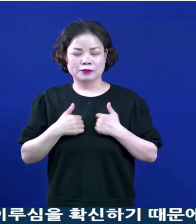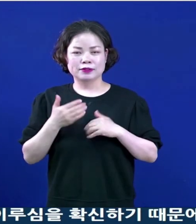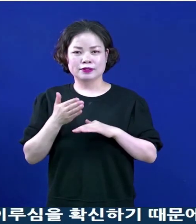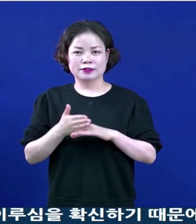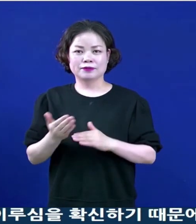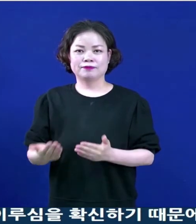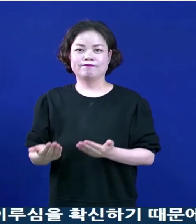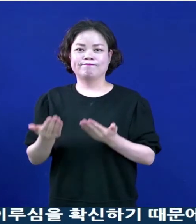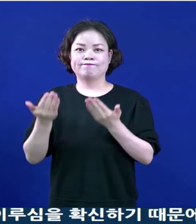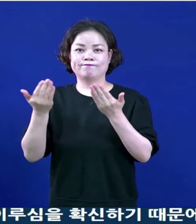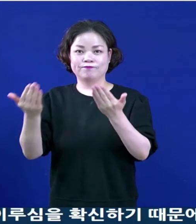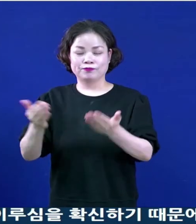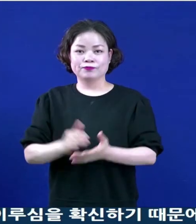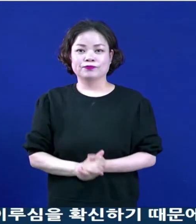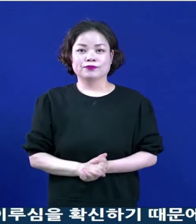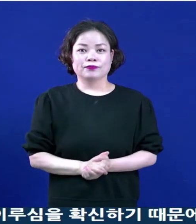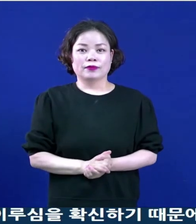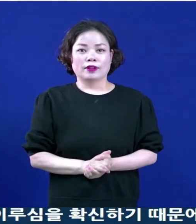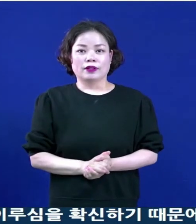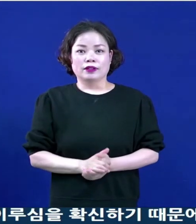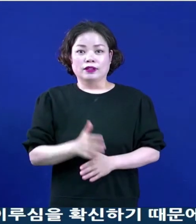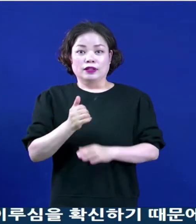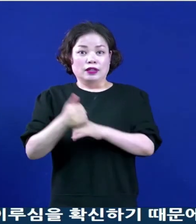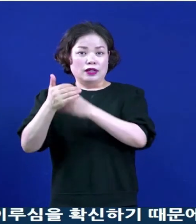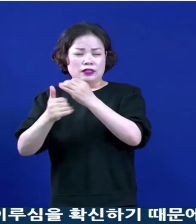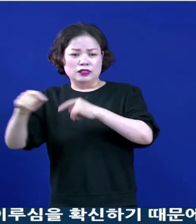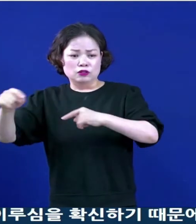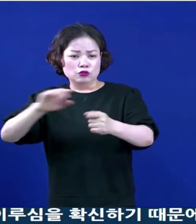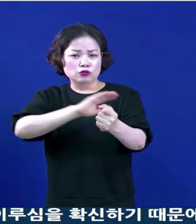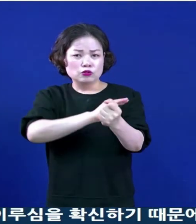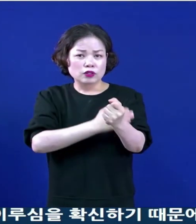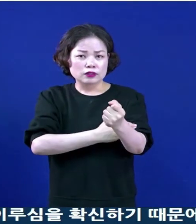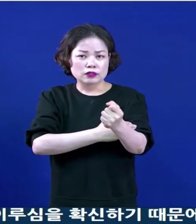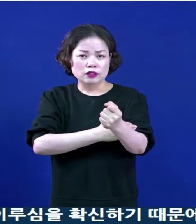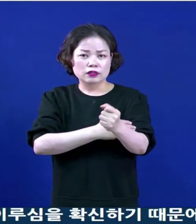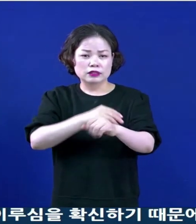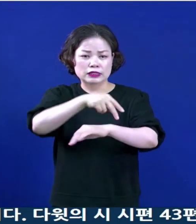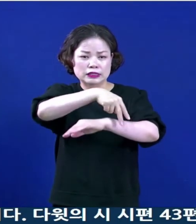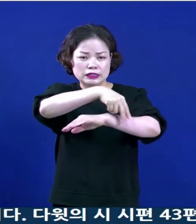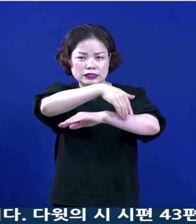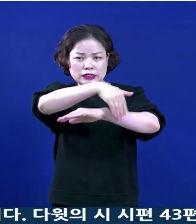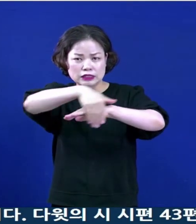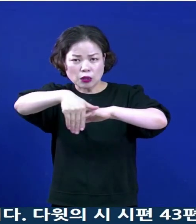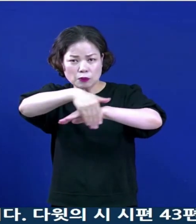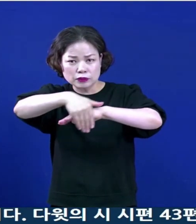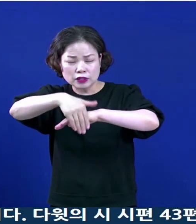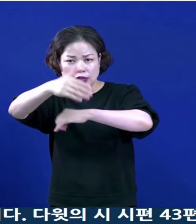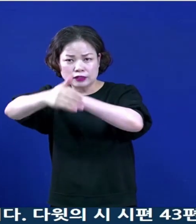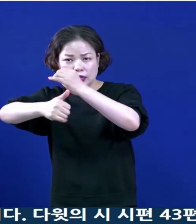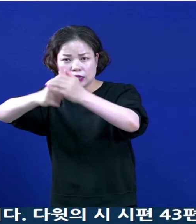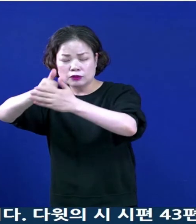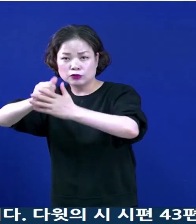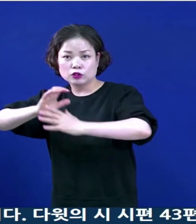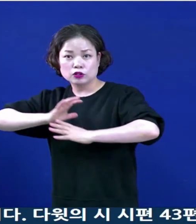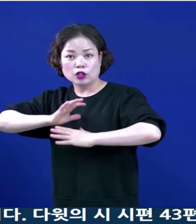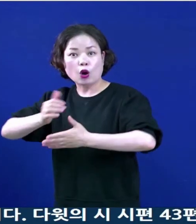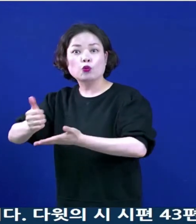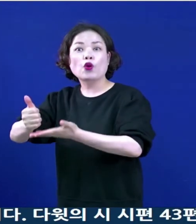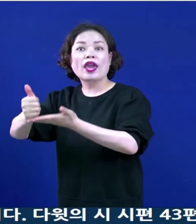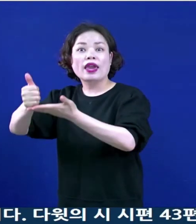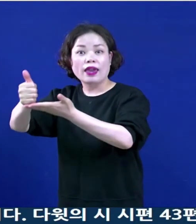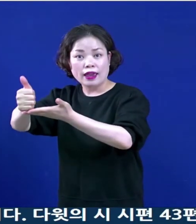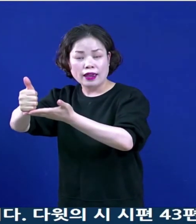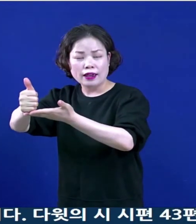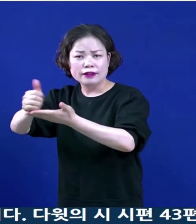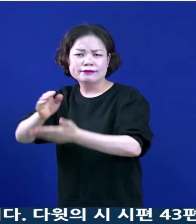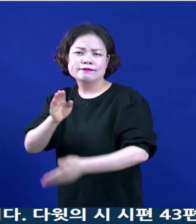수 있었던 것입니다. 마지막으로 하나님의 주권적 섭리 아래서 우리는 여호와 경외하는 신앙을 회복해야 합니다.